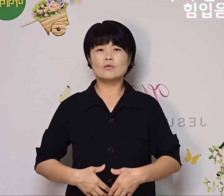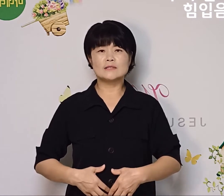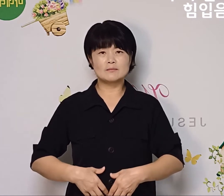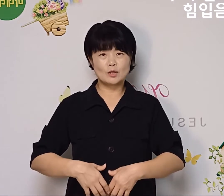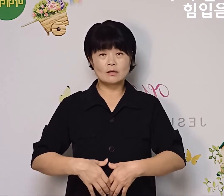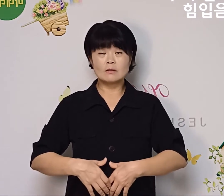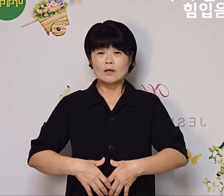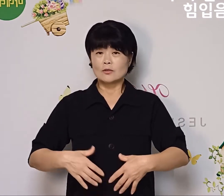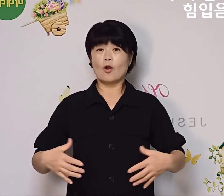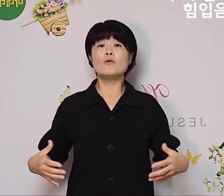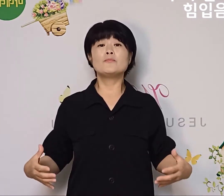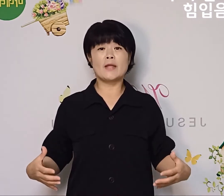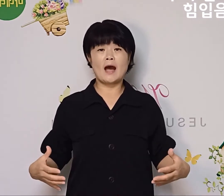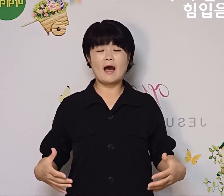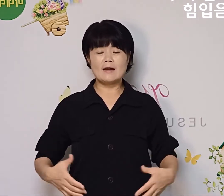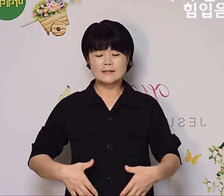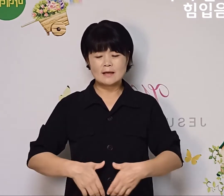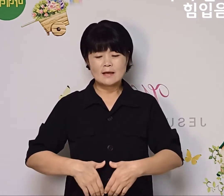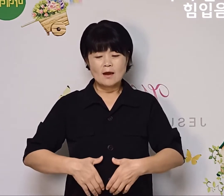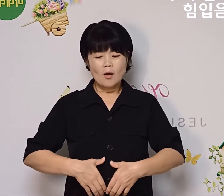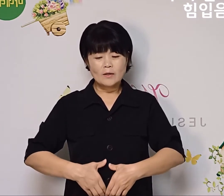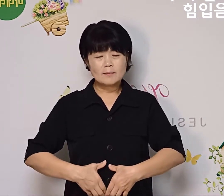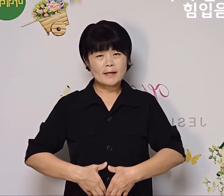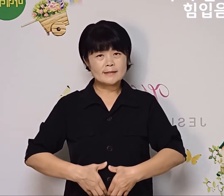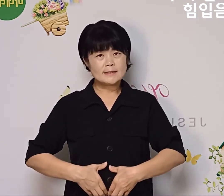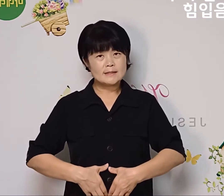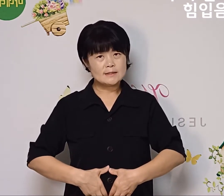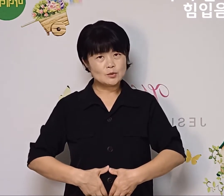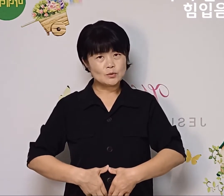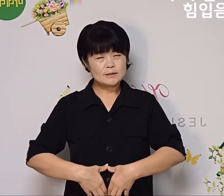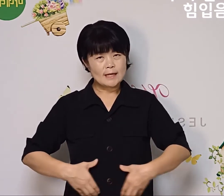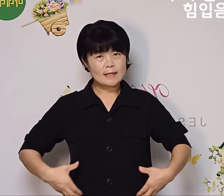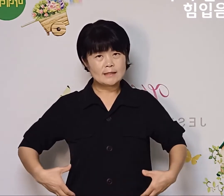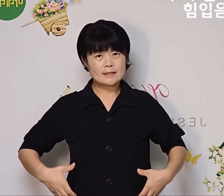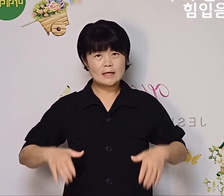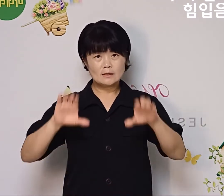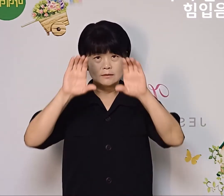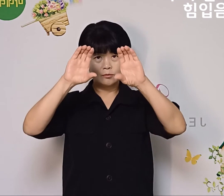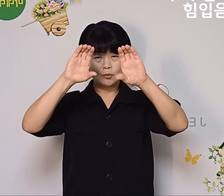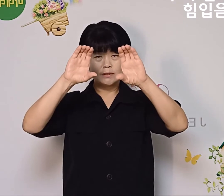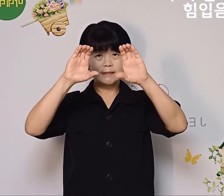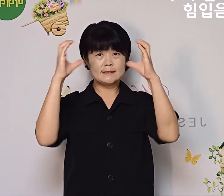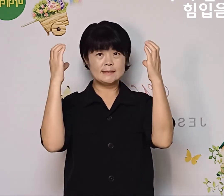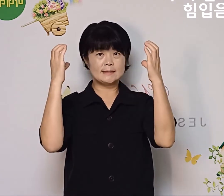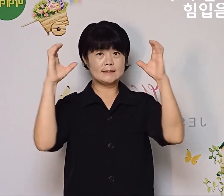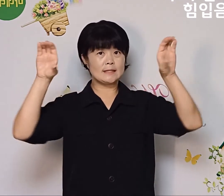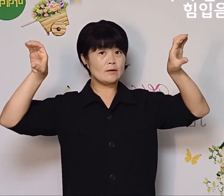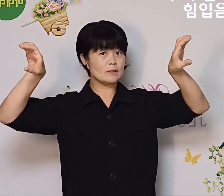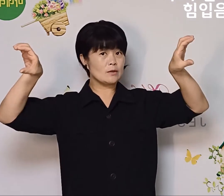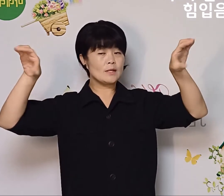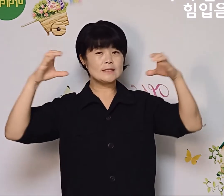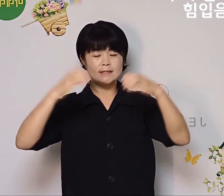사람 되게 넓다 할 때 허리 벨트 있는 쪽을 약간 이렇게 손을 디귿자 형태로 하신